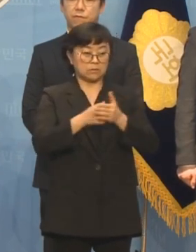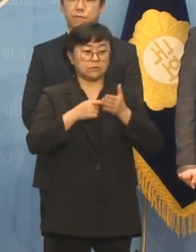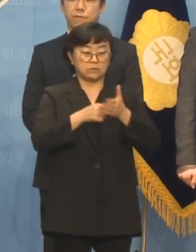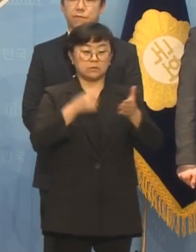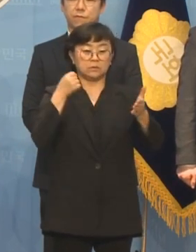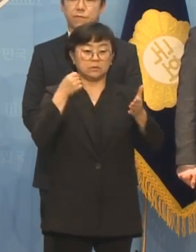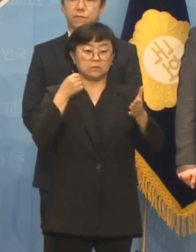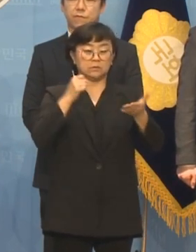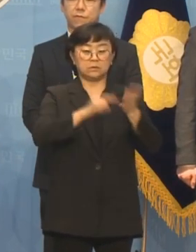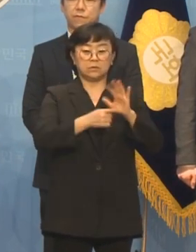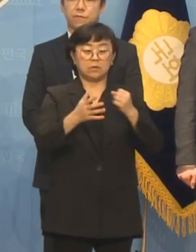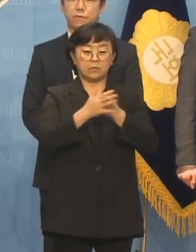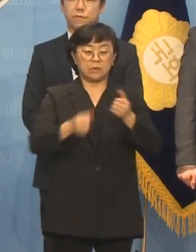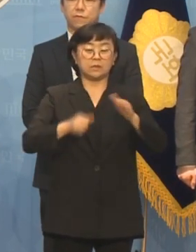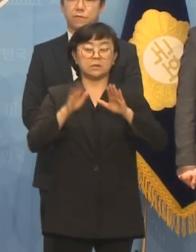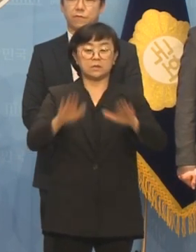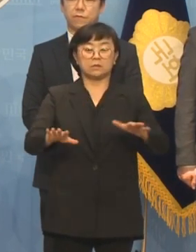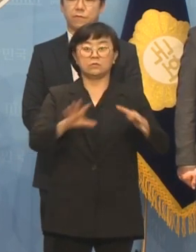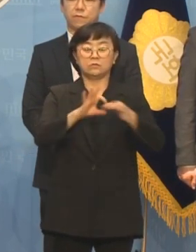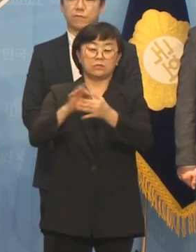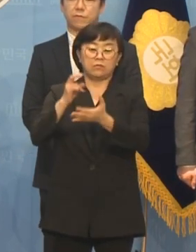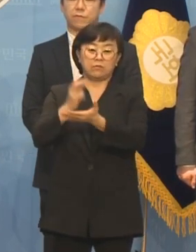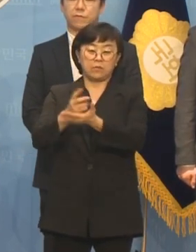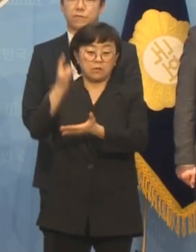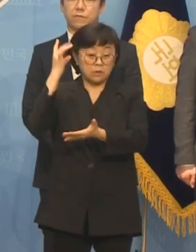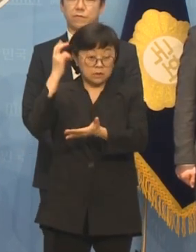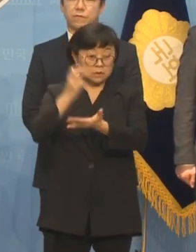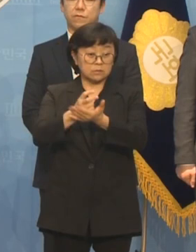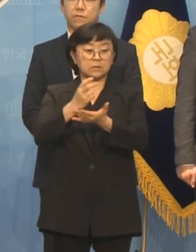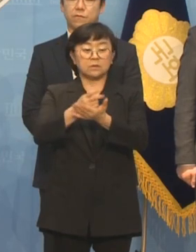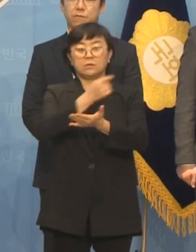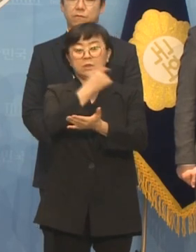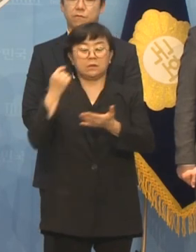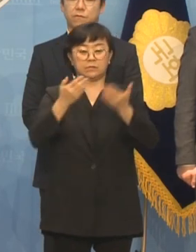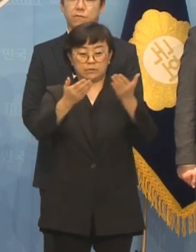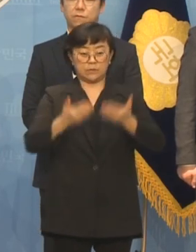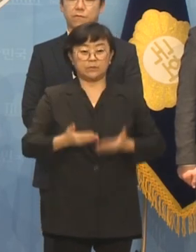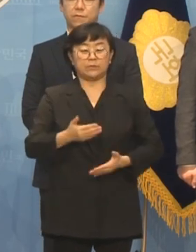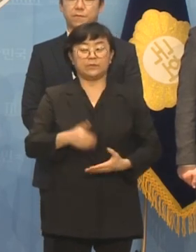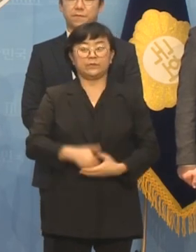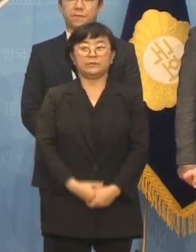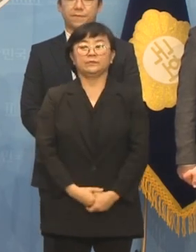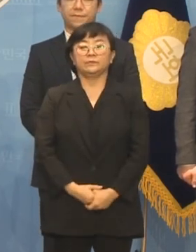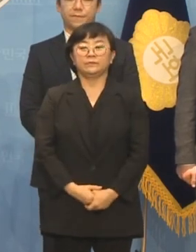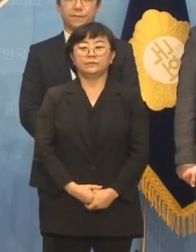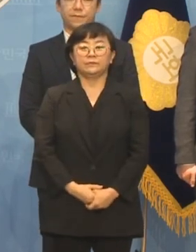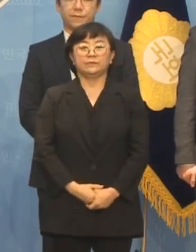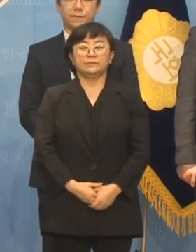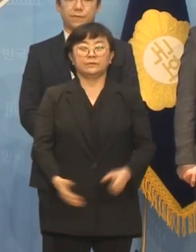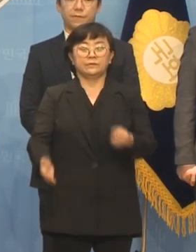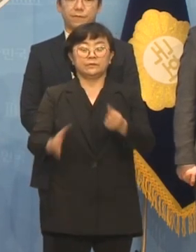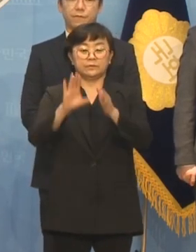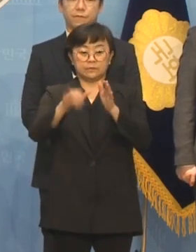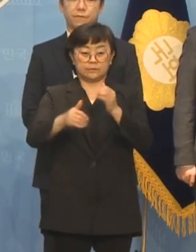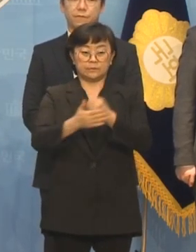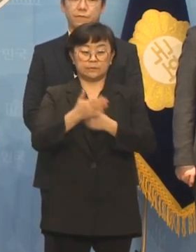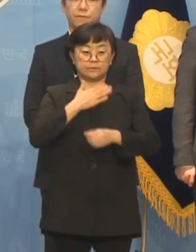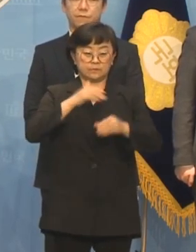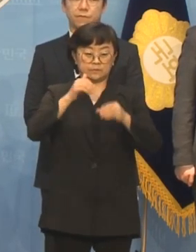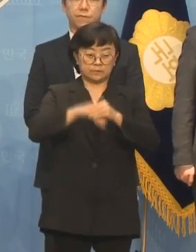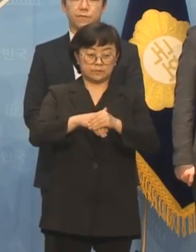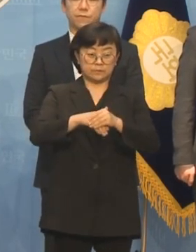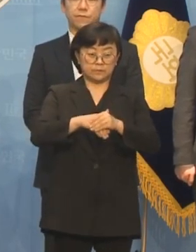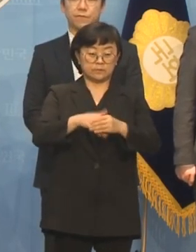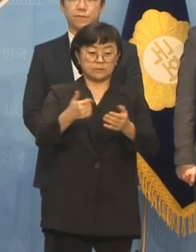어렵다면 현 준동영 선거제를 지키는 원칙만 확인해 주셔도 됩니다. 그리하여 내 표의 가치에